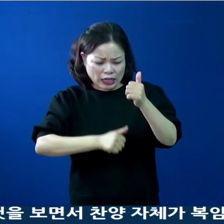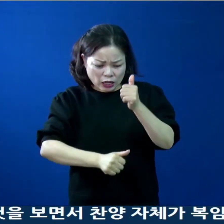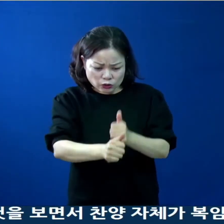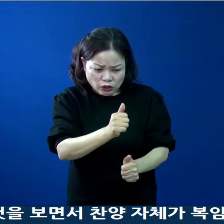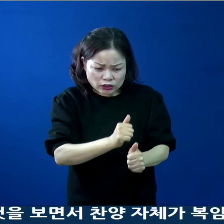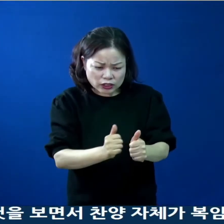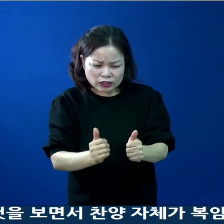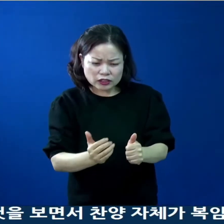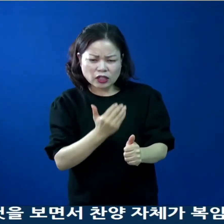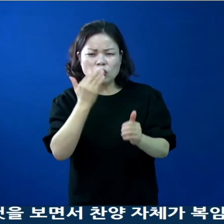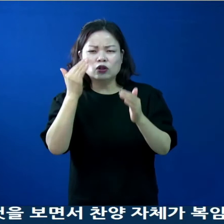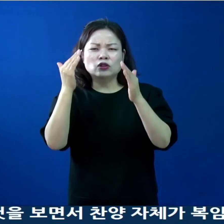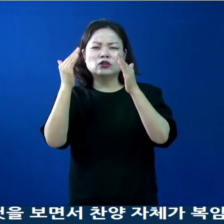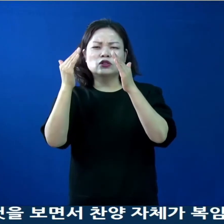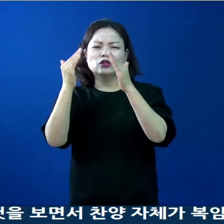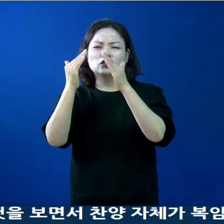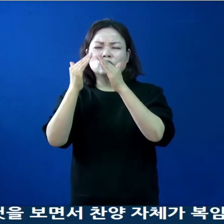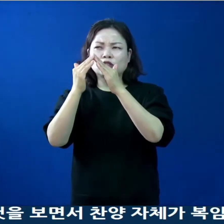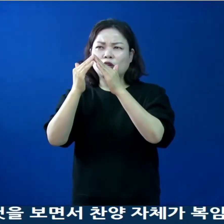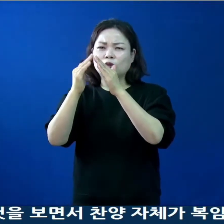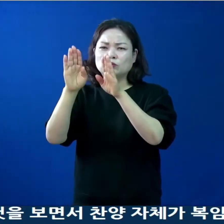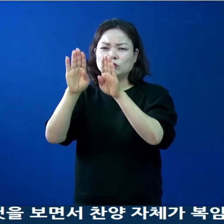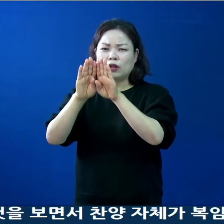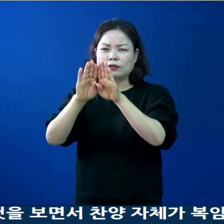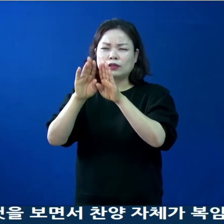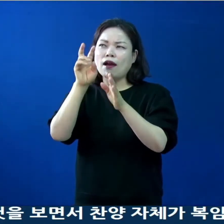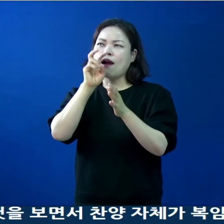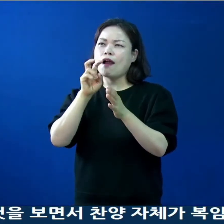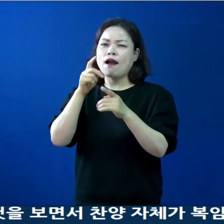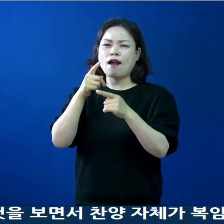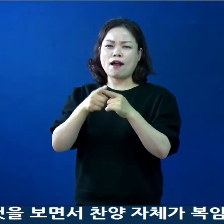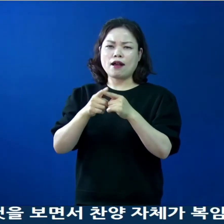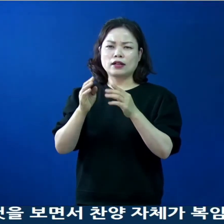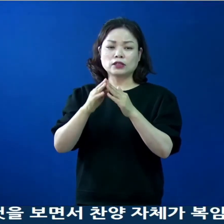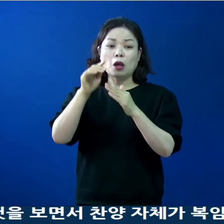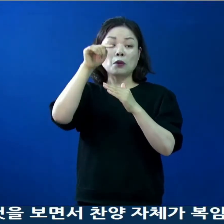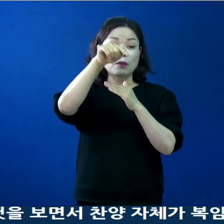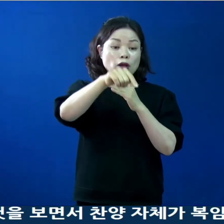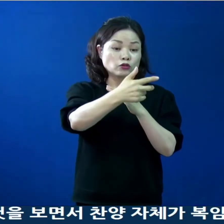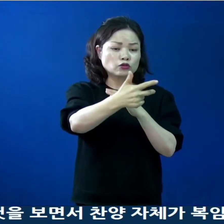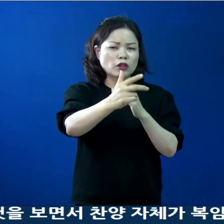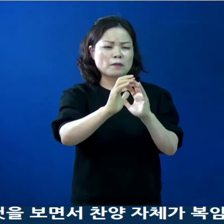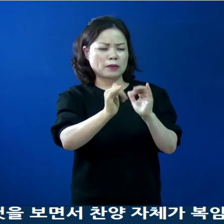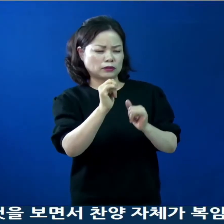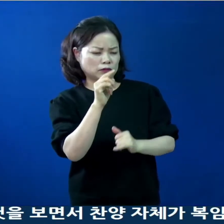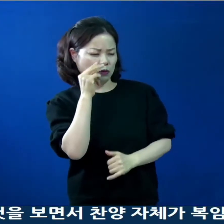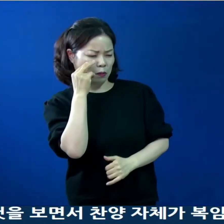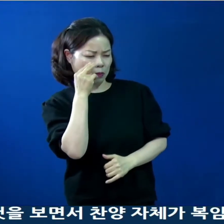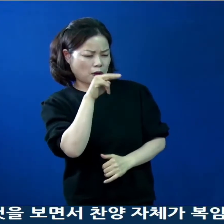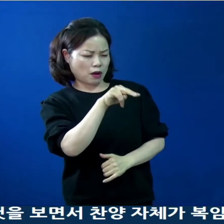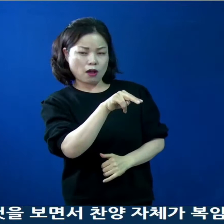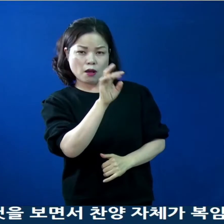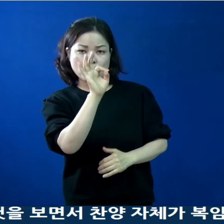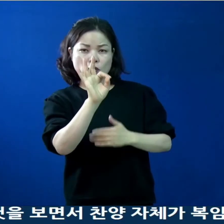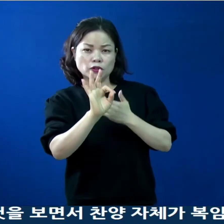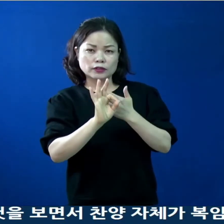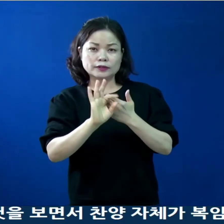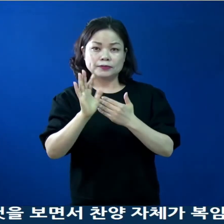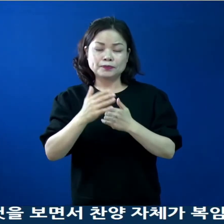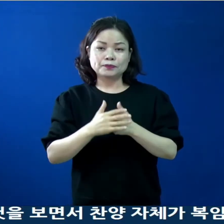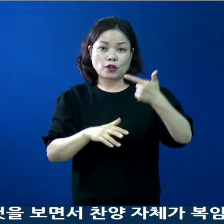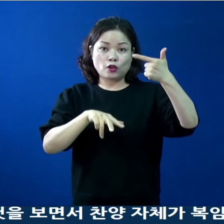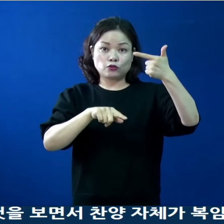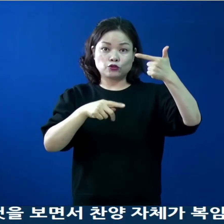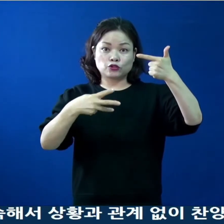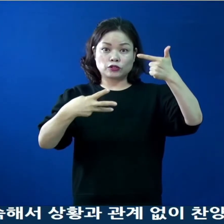성전 문 앞에 서서 성전을 바라보며 찬양하다가 이제는 성 밖에 있는 주의 백성들을 보기 시작합니다. 6절을 함께